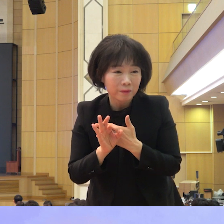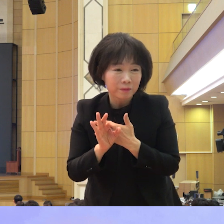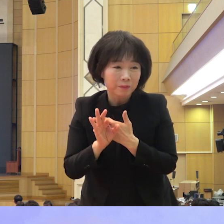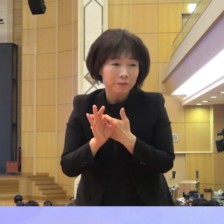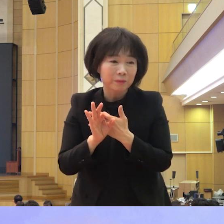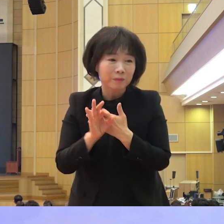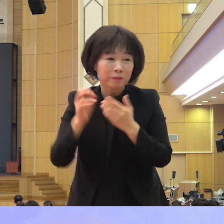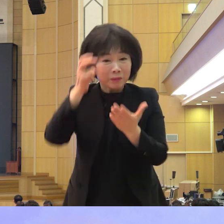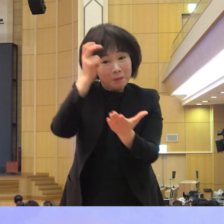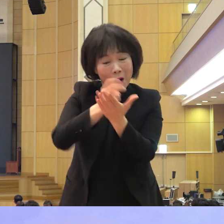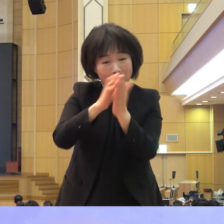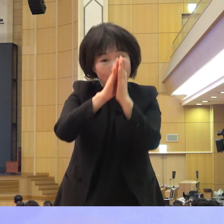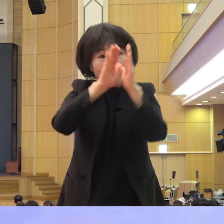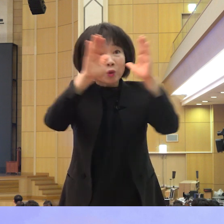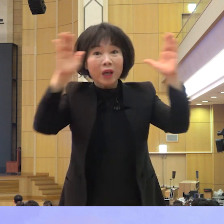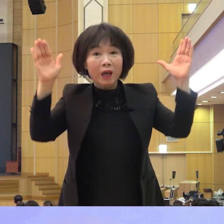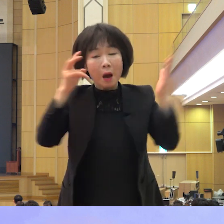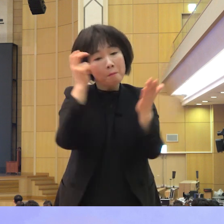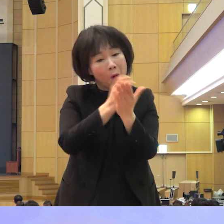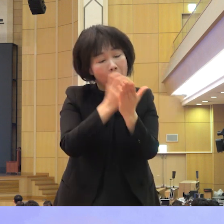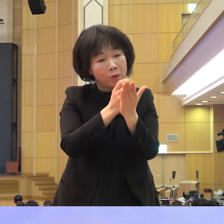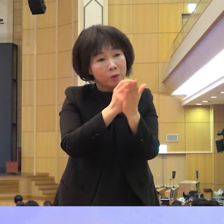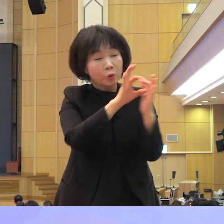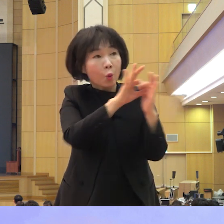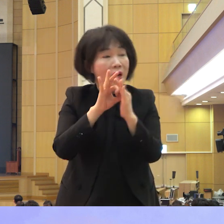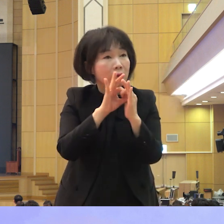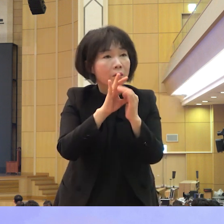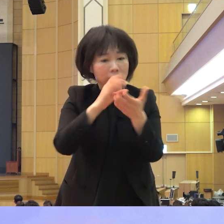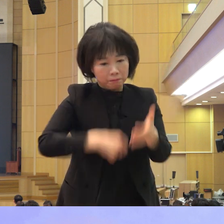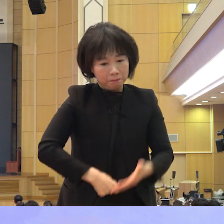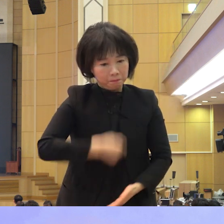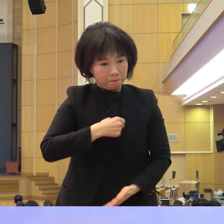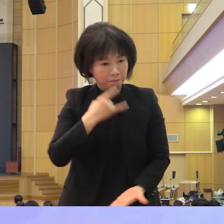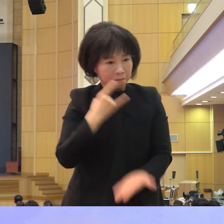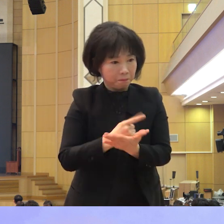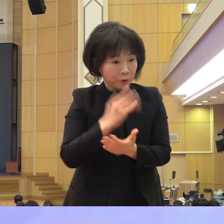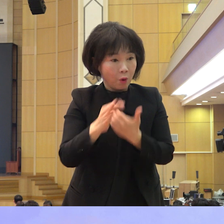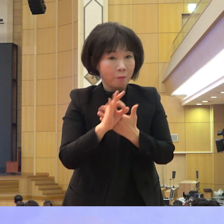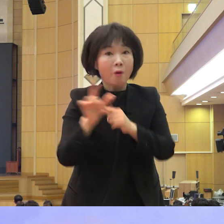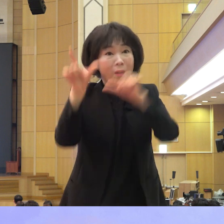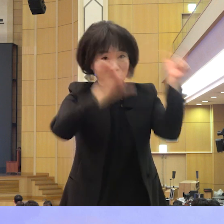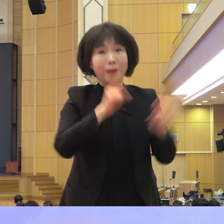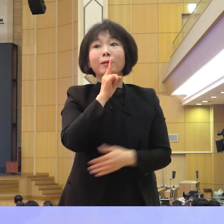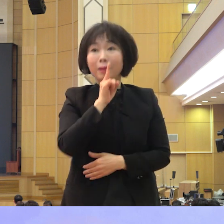모세의 율법에 의해서 의를 이루면 살리라.